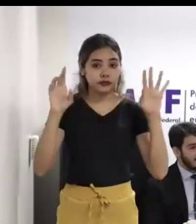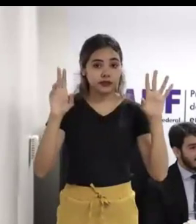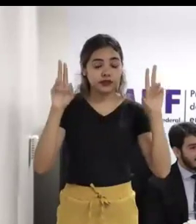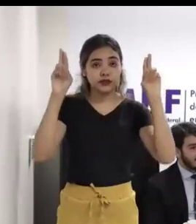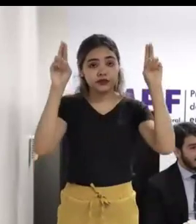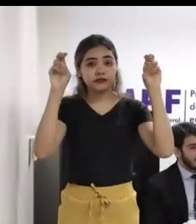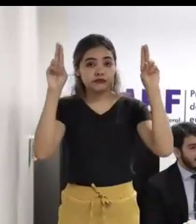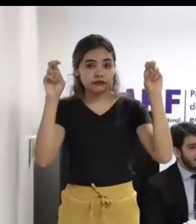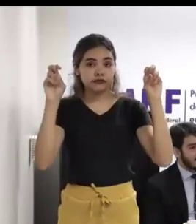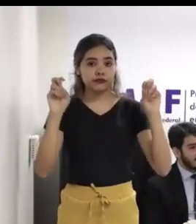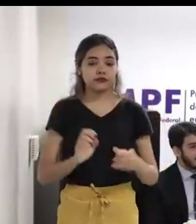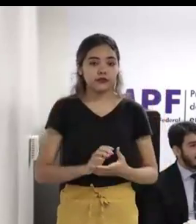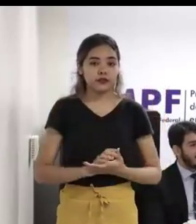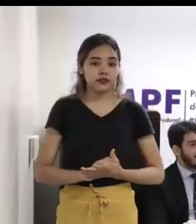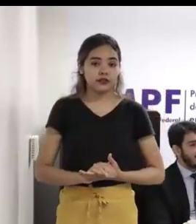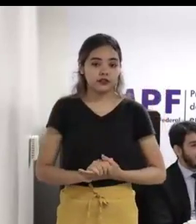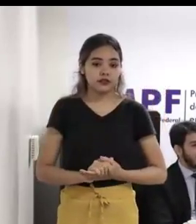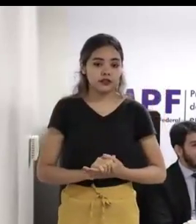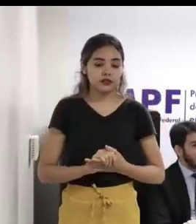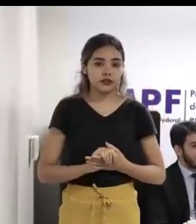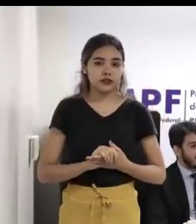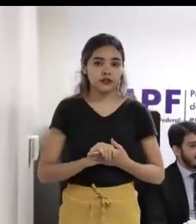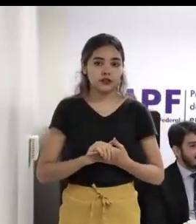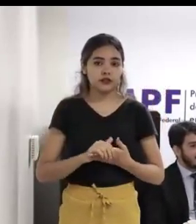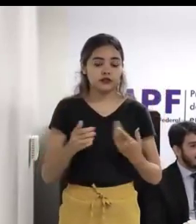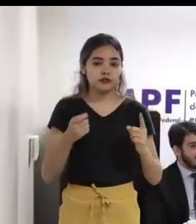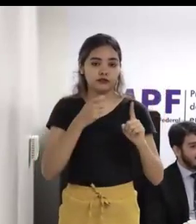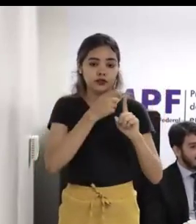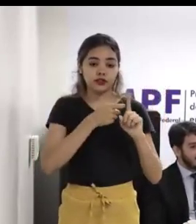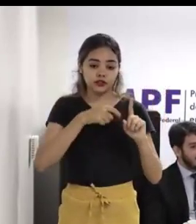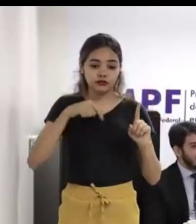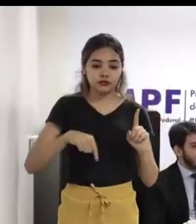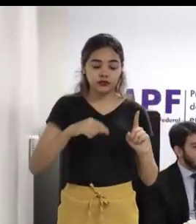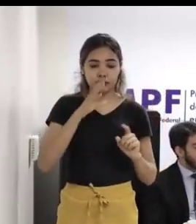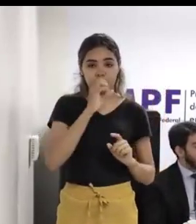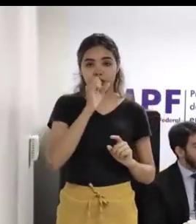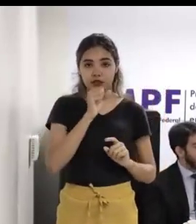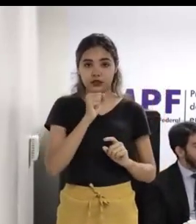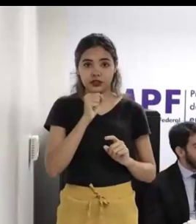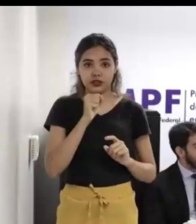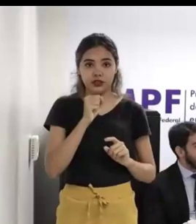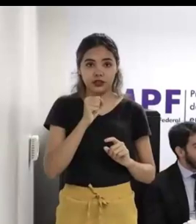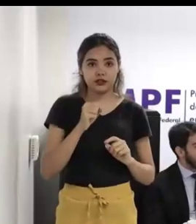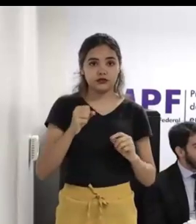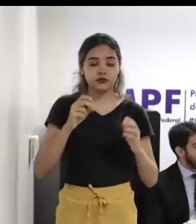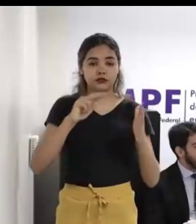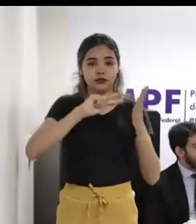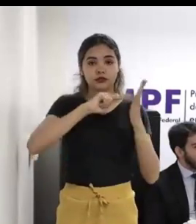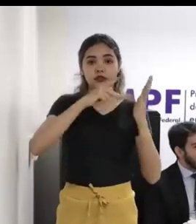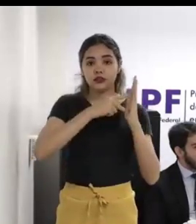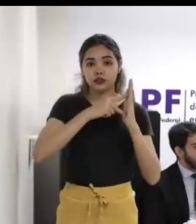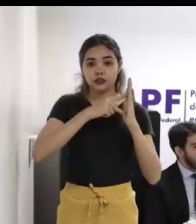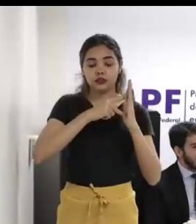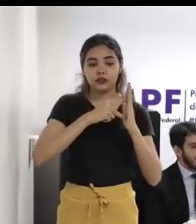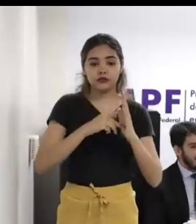claro que agora no no Maio laranja né Nós temos aí a campanha do faça bonito né tô vendo que